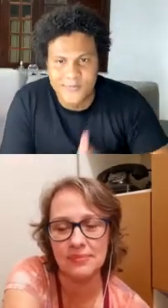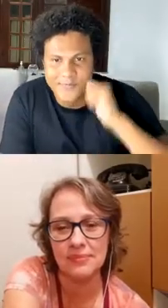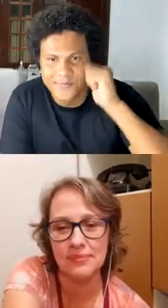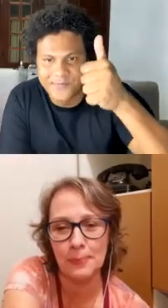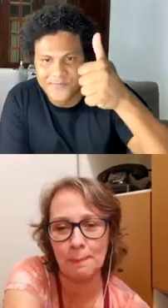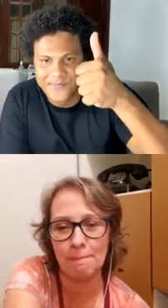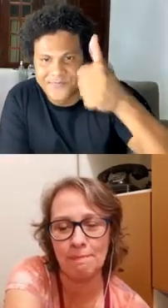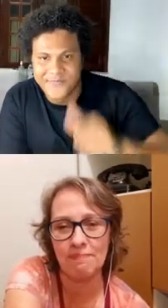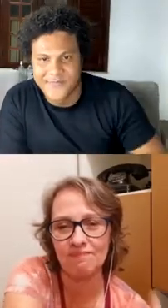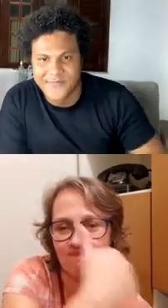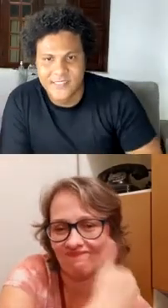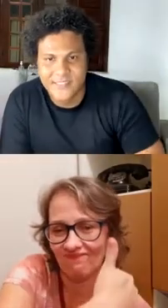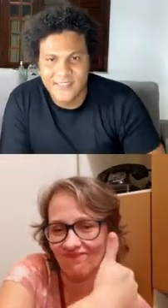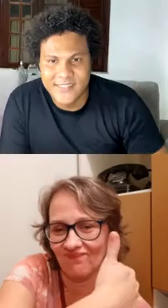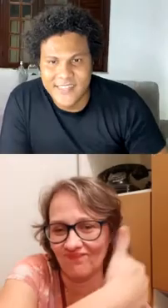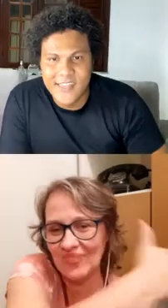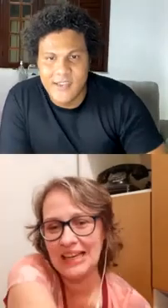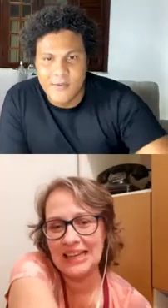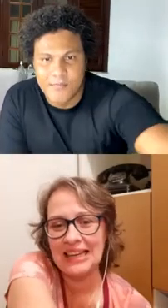Pronto.